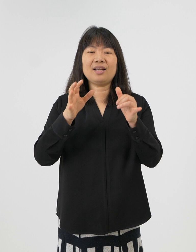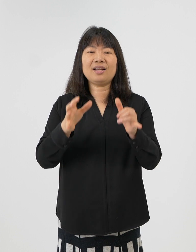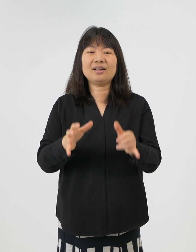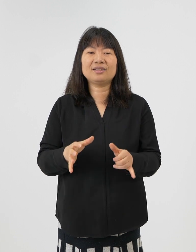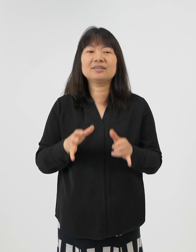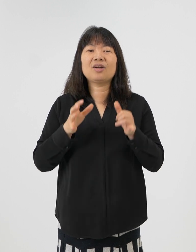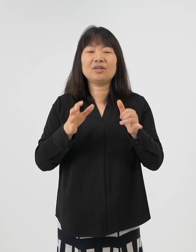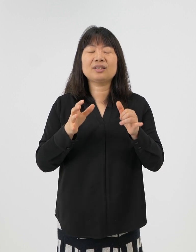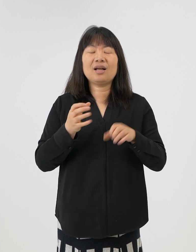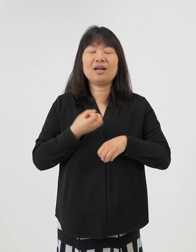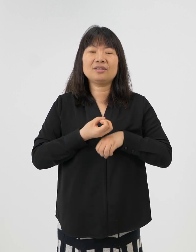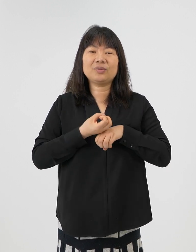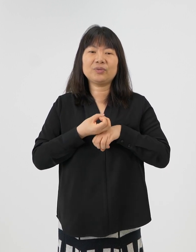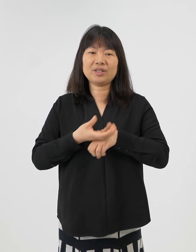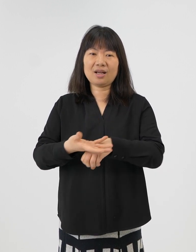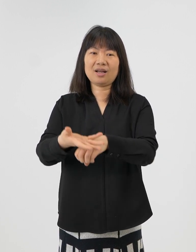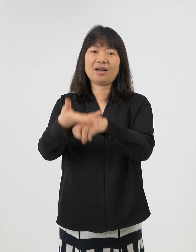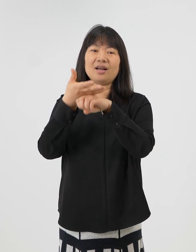세상에